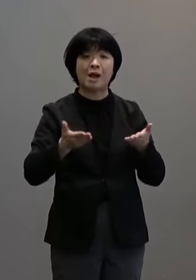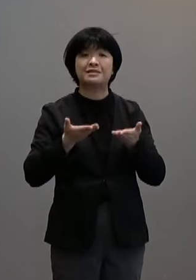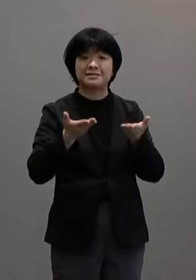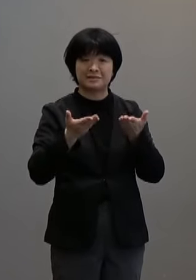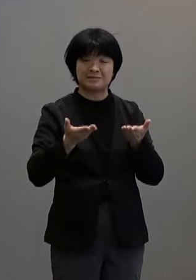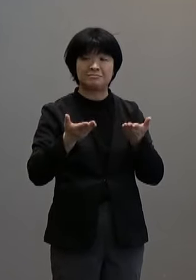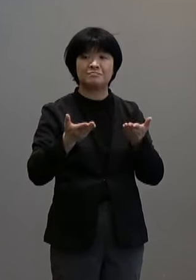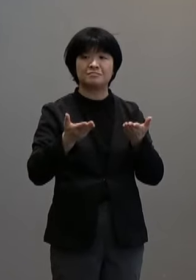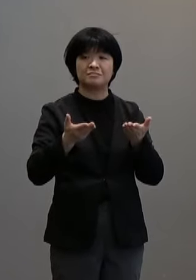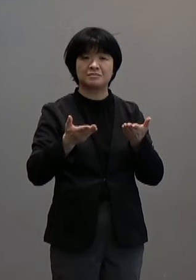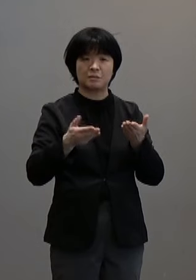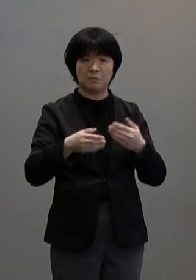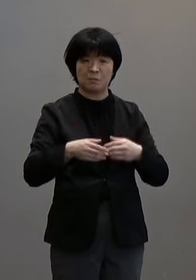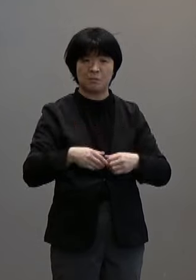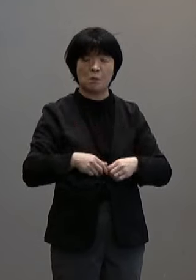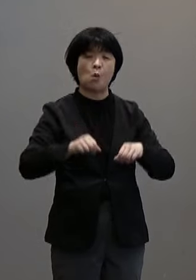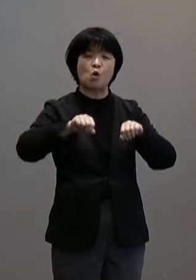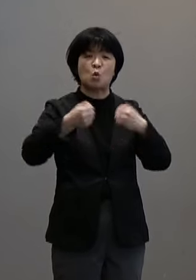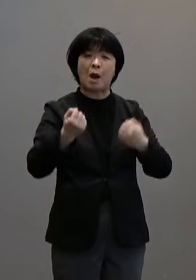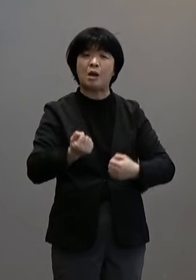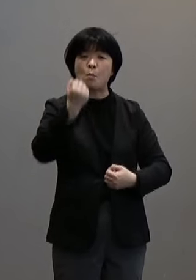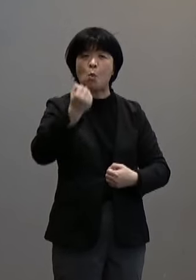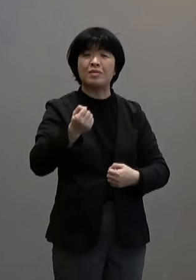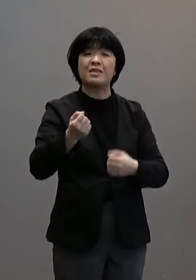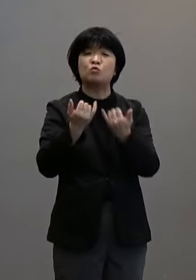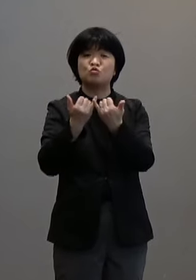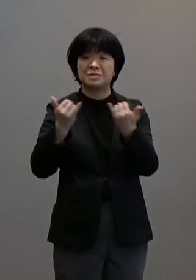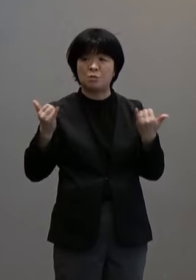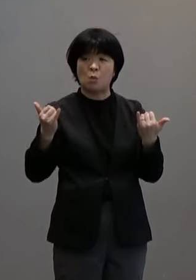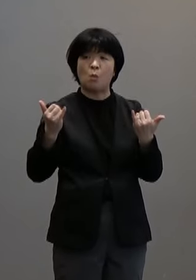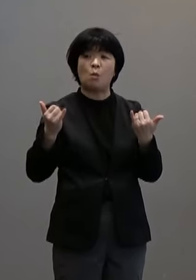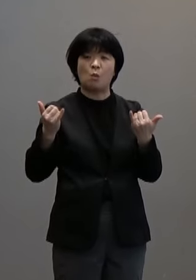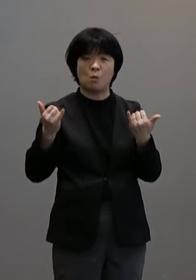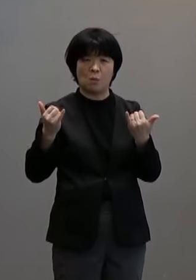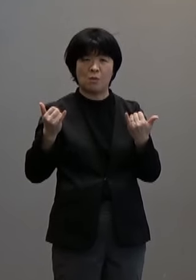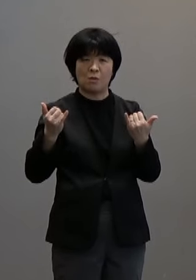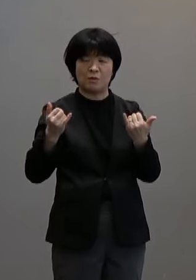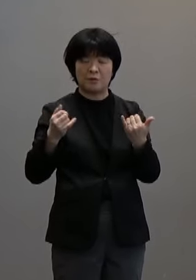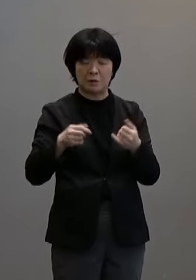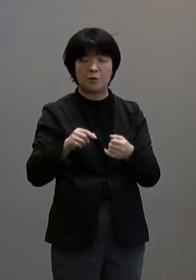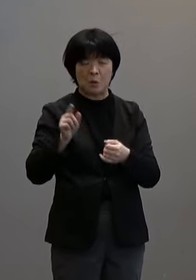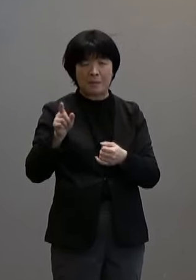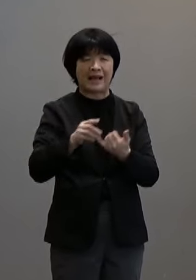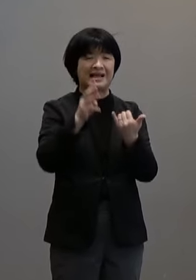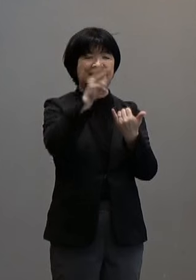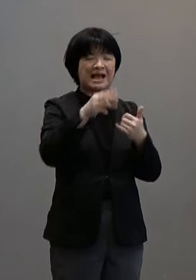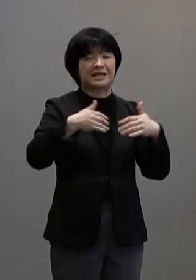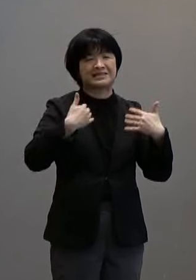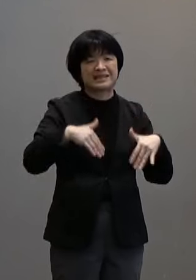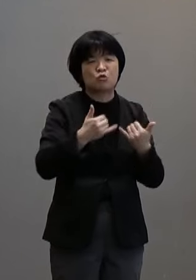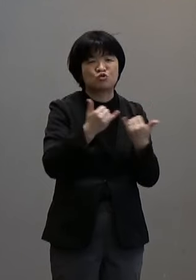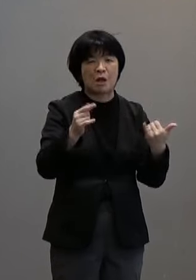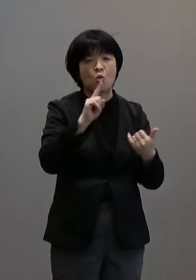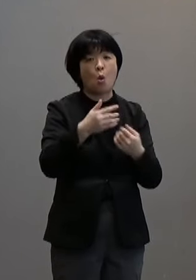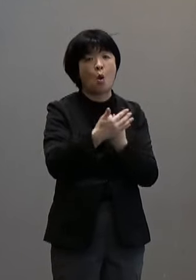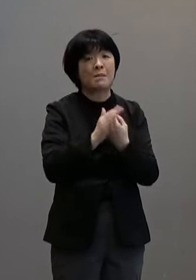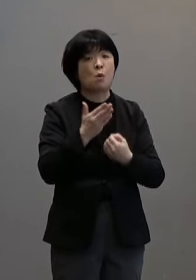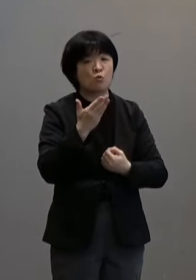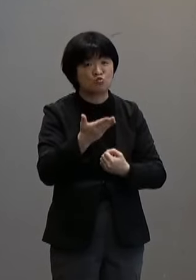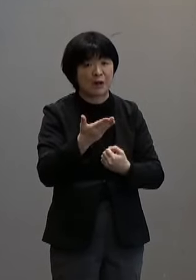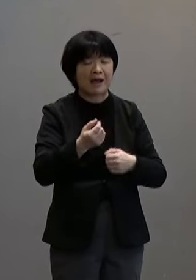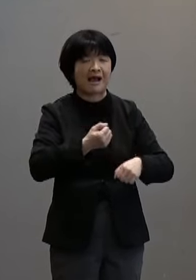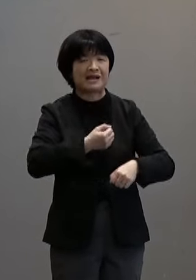も障害を持つ人の障害、災害弱者についてですね、どう守るかというか、避難生活と